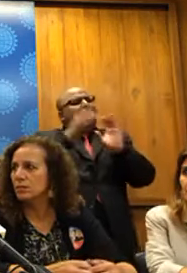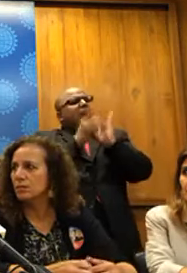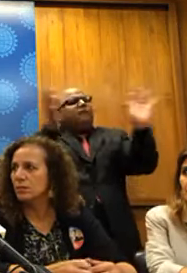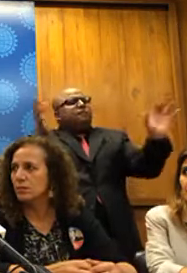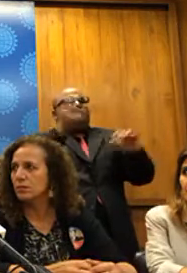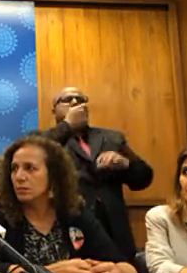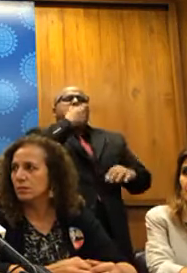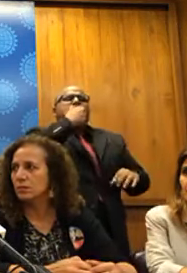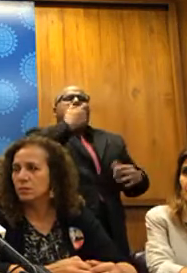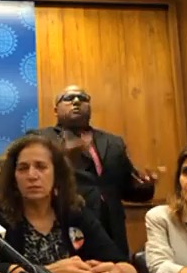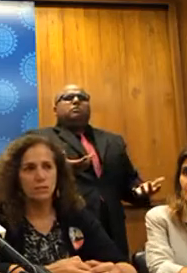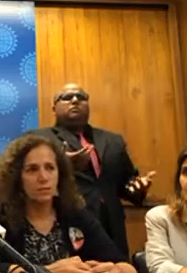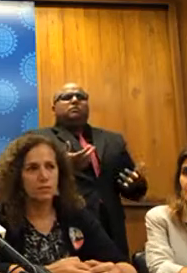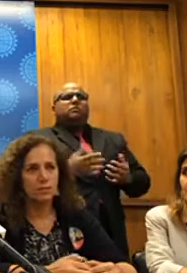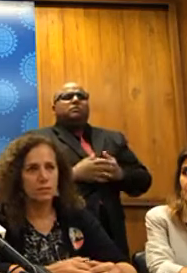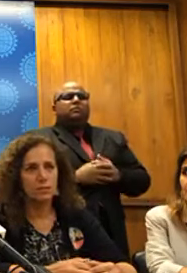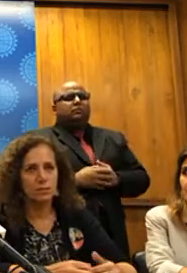microfone.